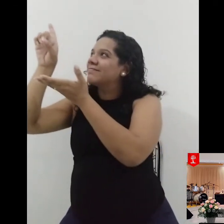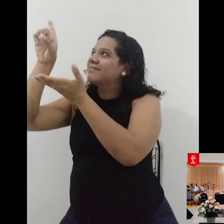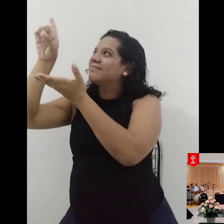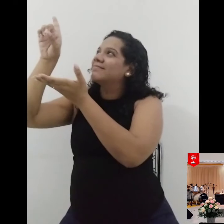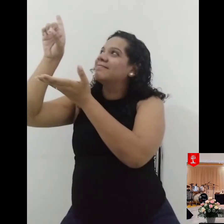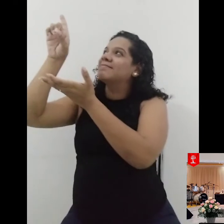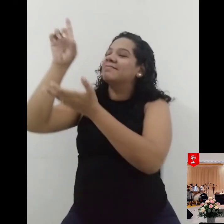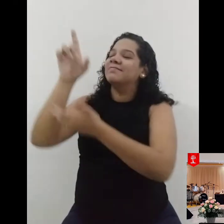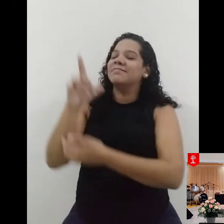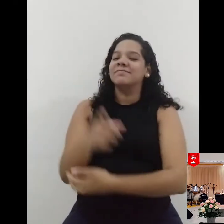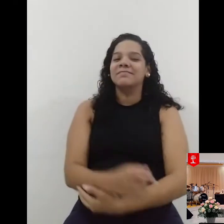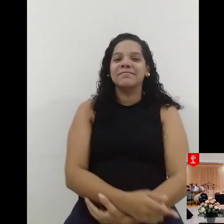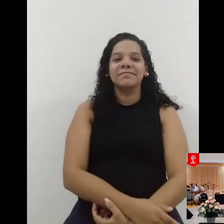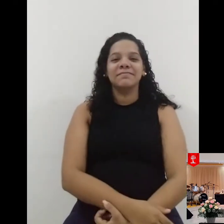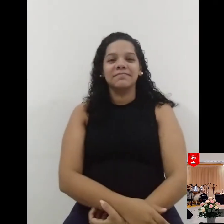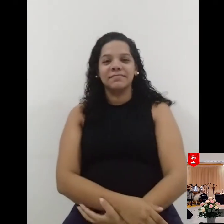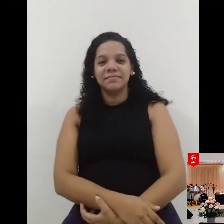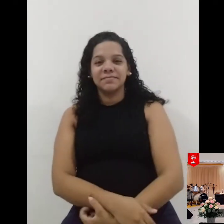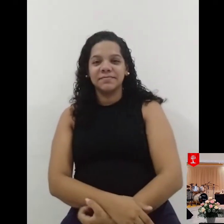Jesus.